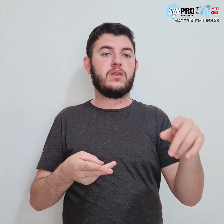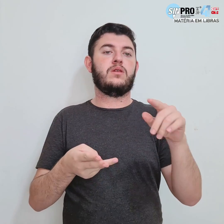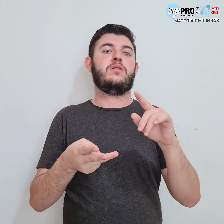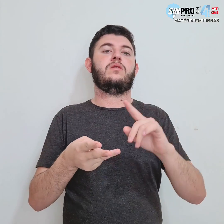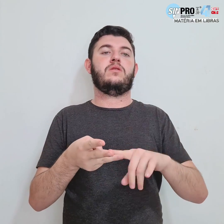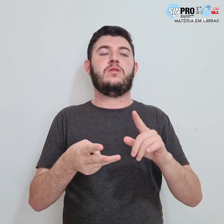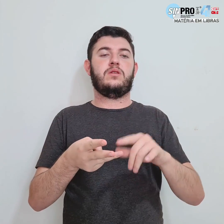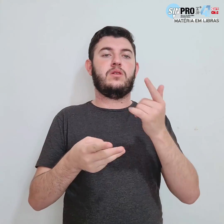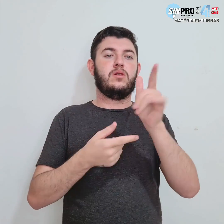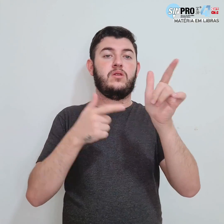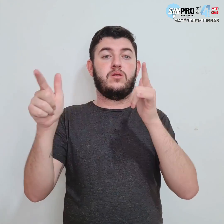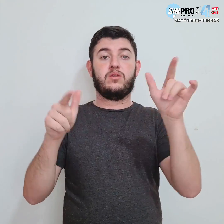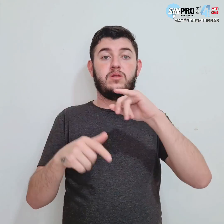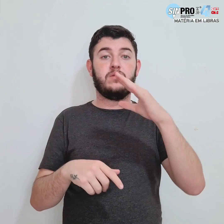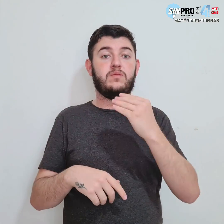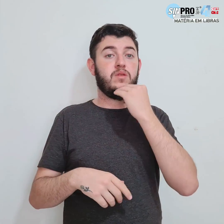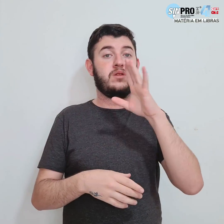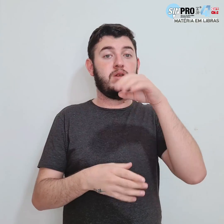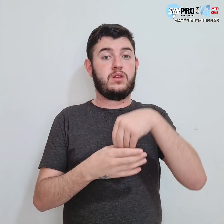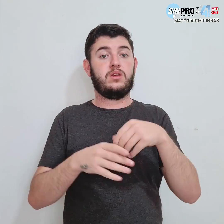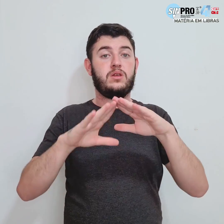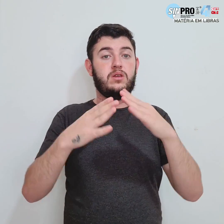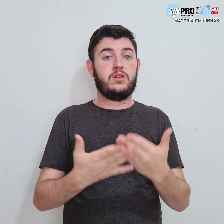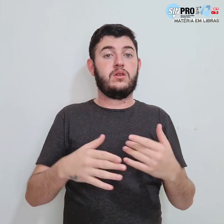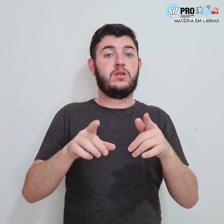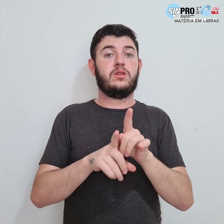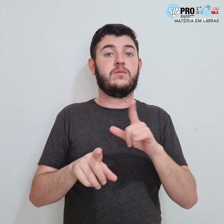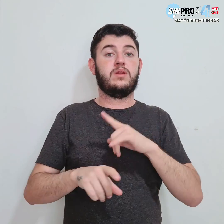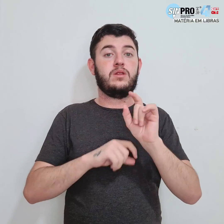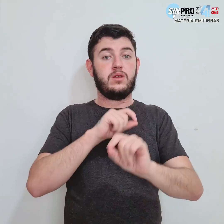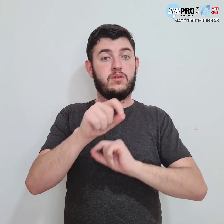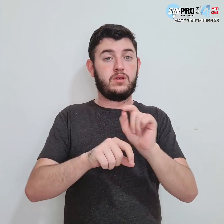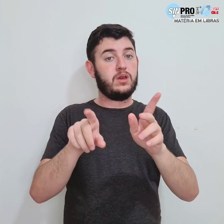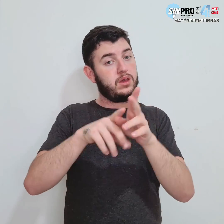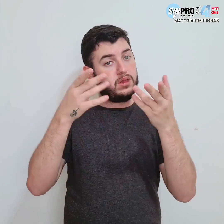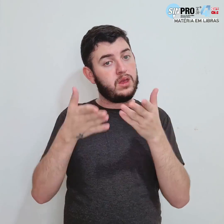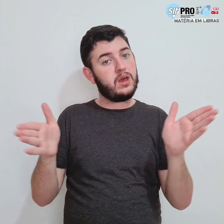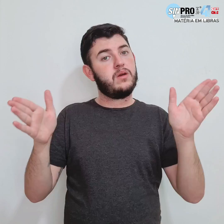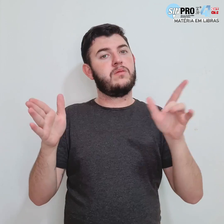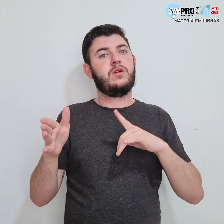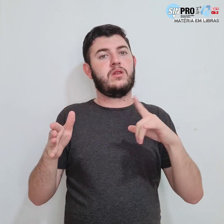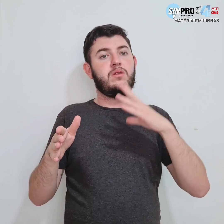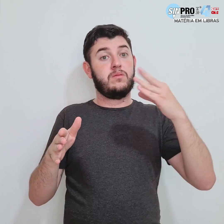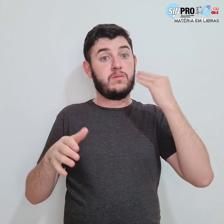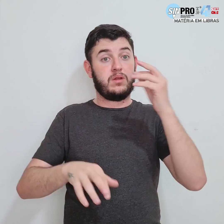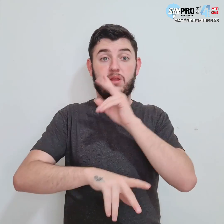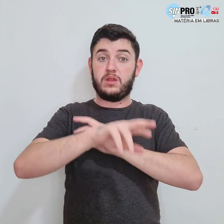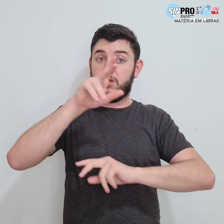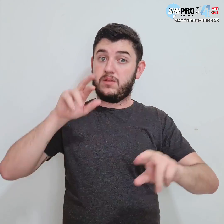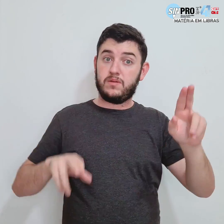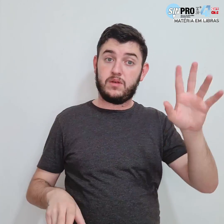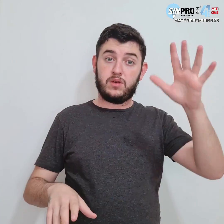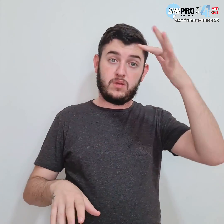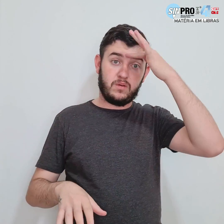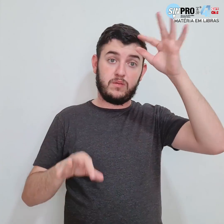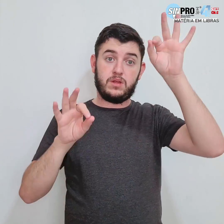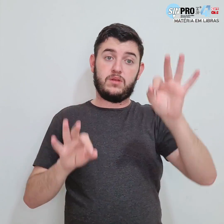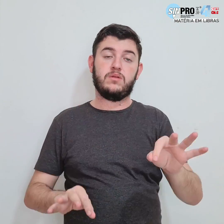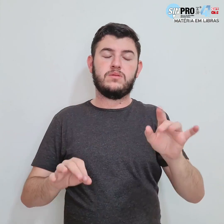professores, inclusive a oportunidade nesse espaço institucional de se abrir também para o diverso. Compreender que a